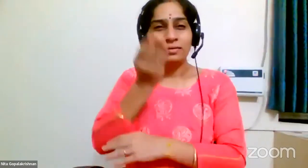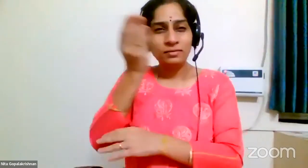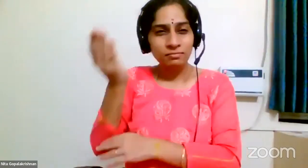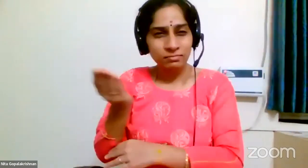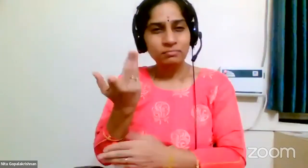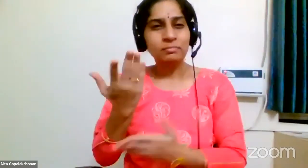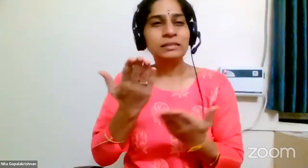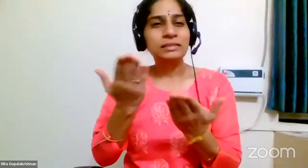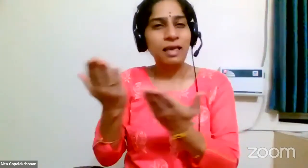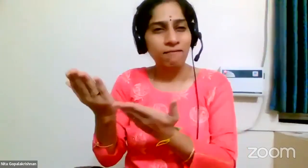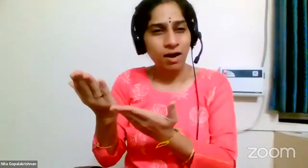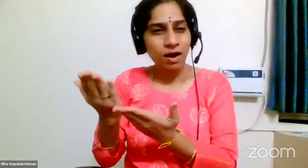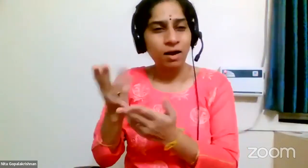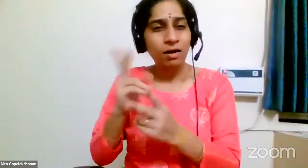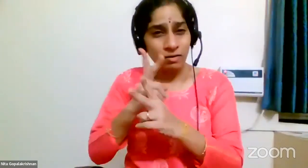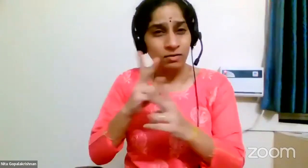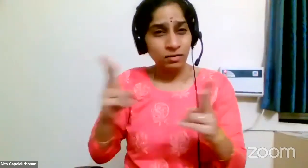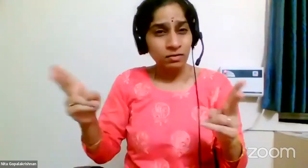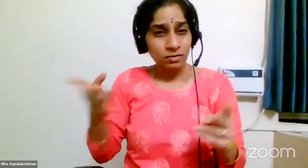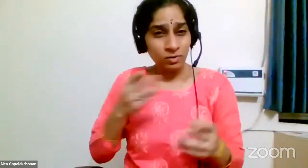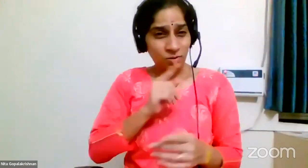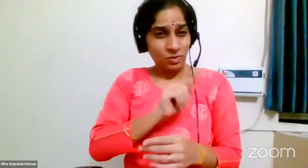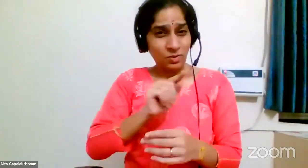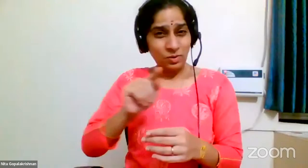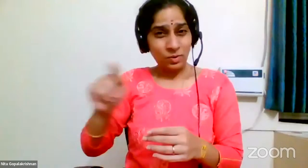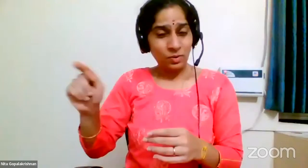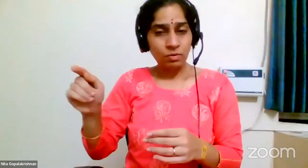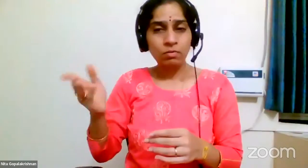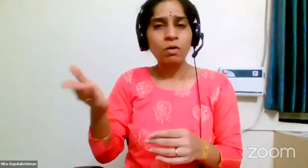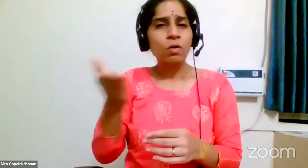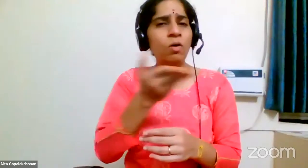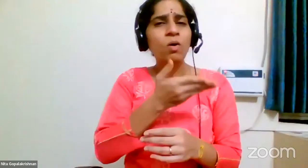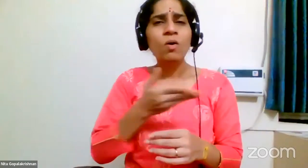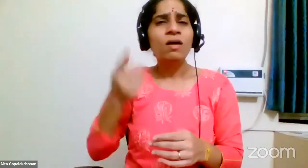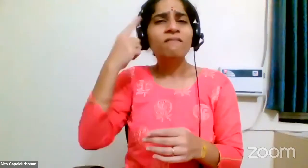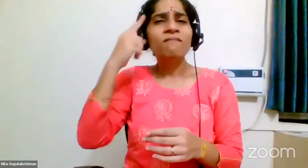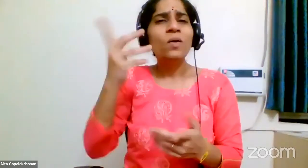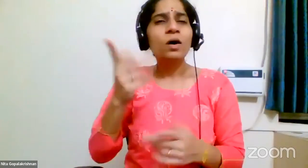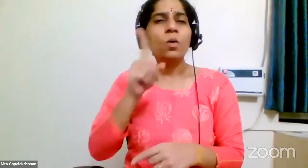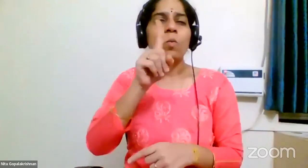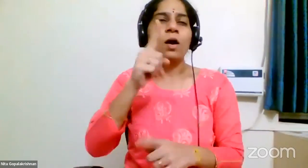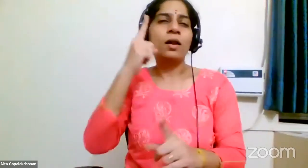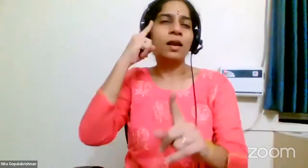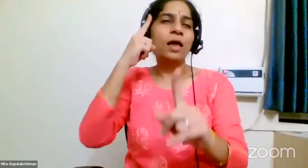वो केवल एक उद्देश्य के लिए बनाई गई है।